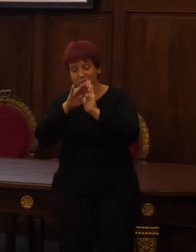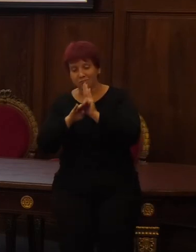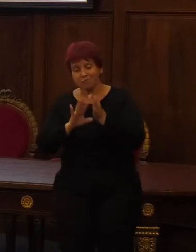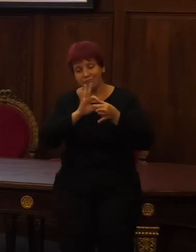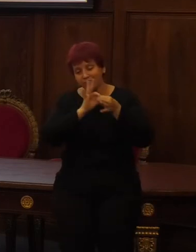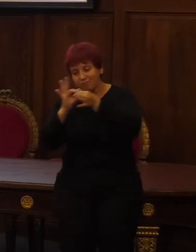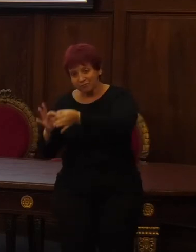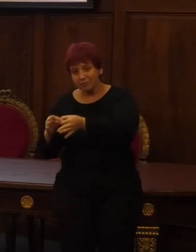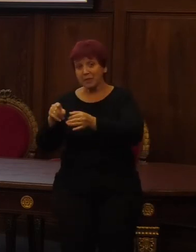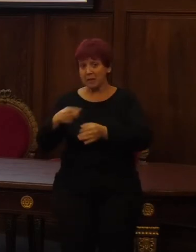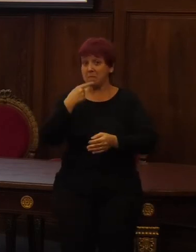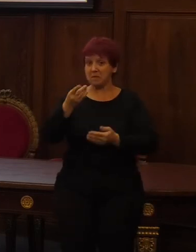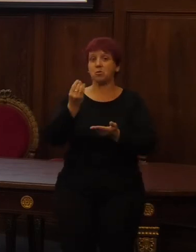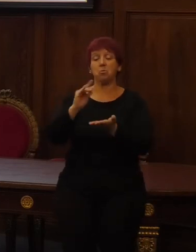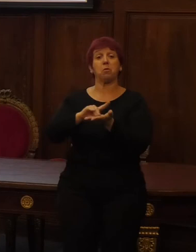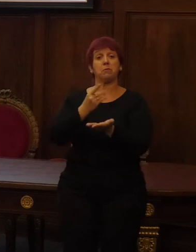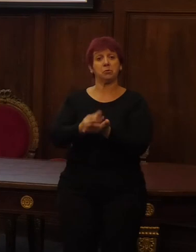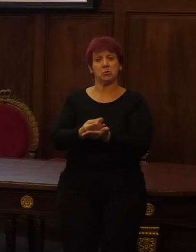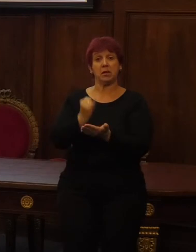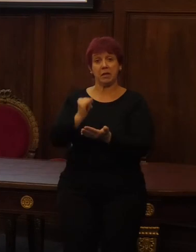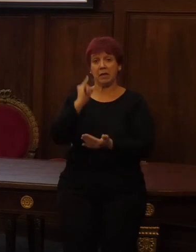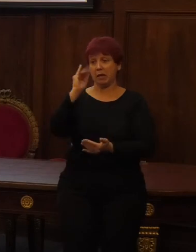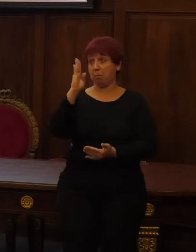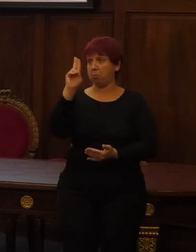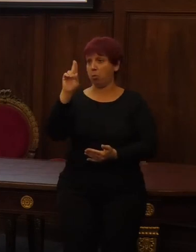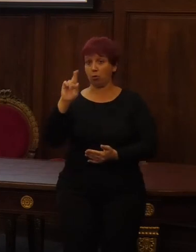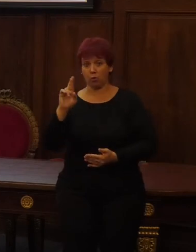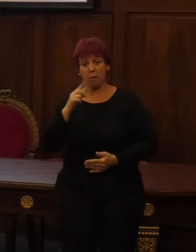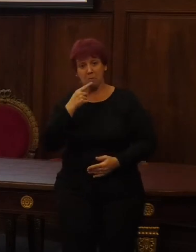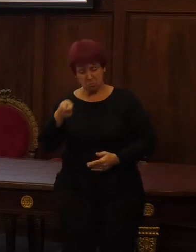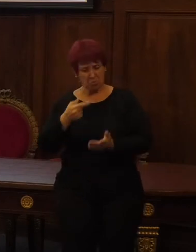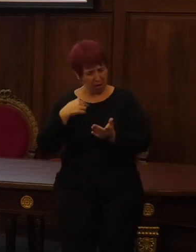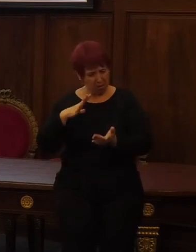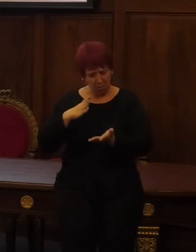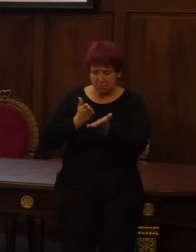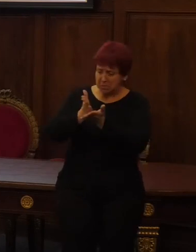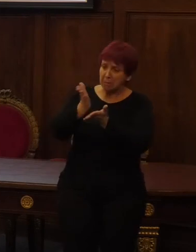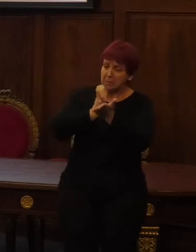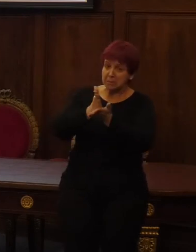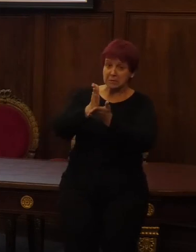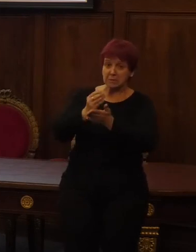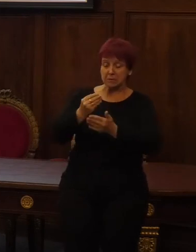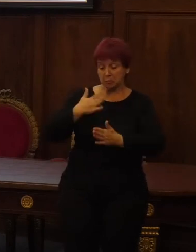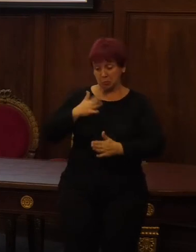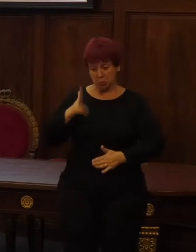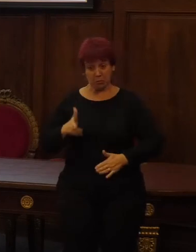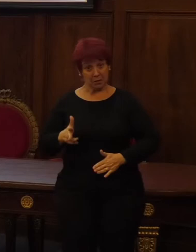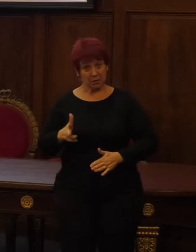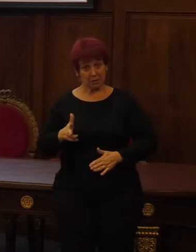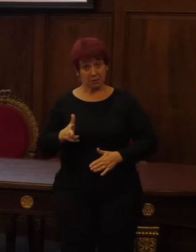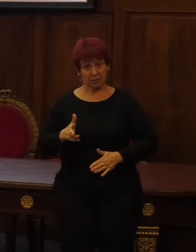estas definiciones que aparecen en el IPUR. Siempre, desde